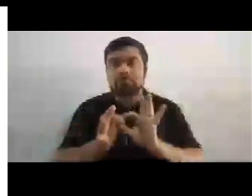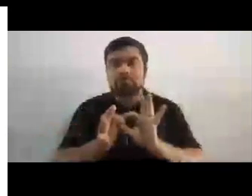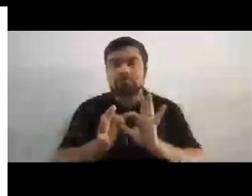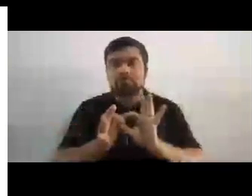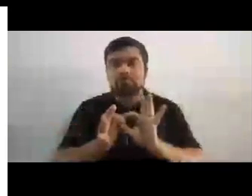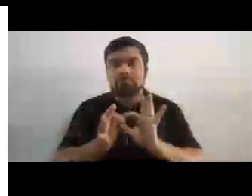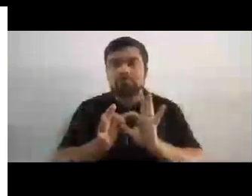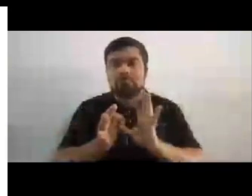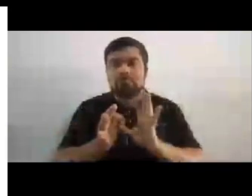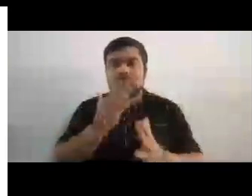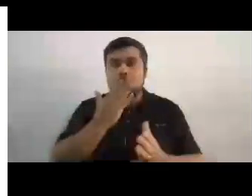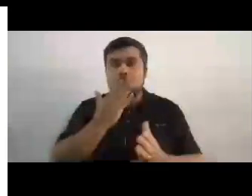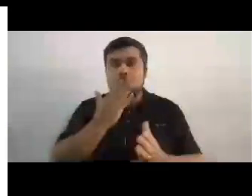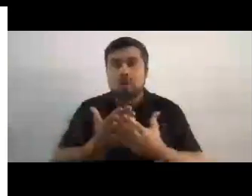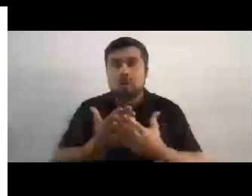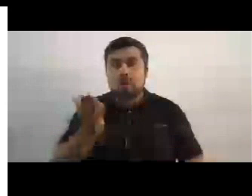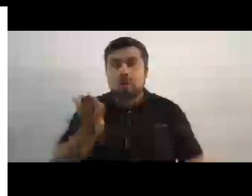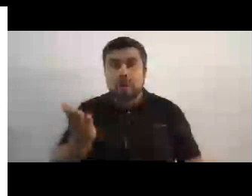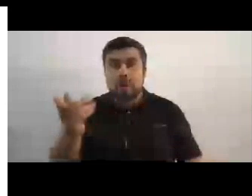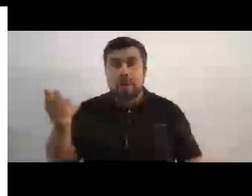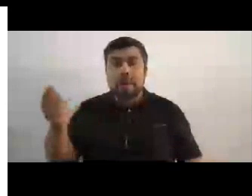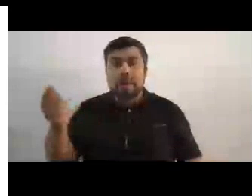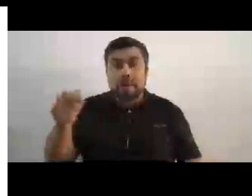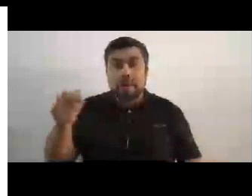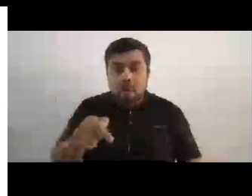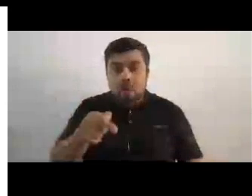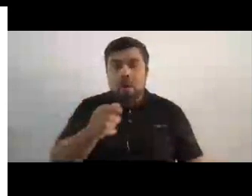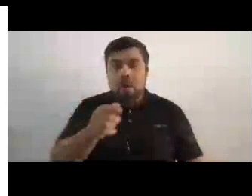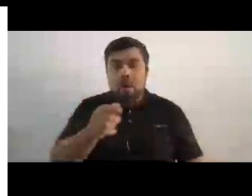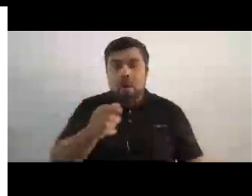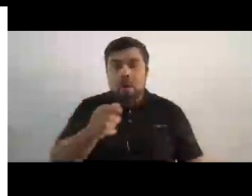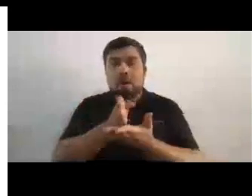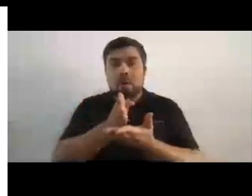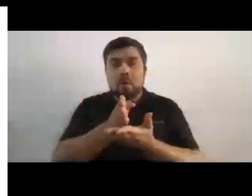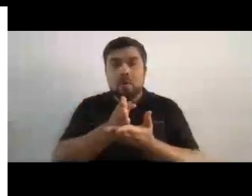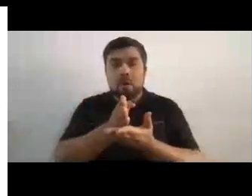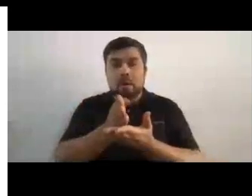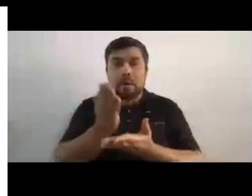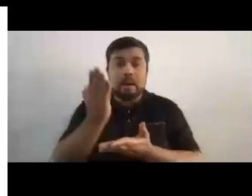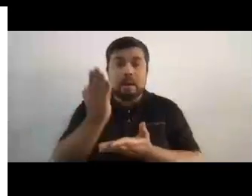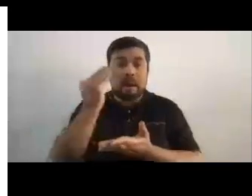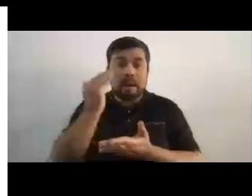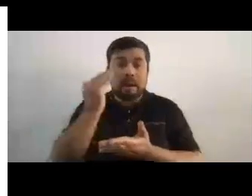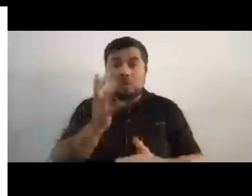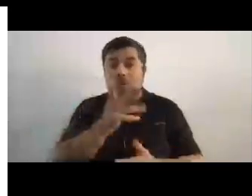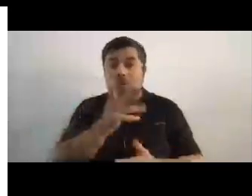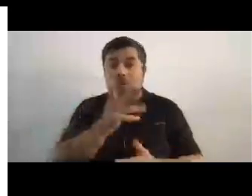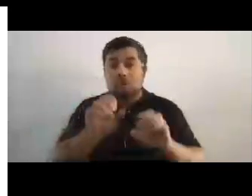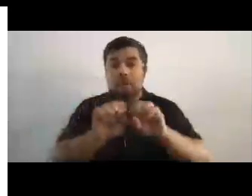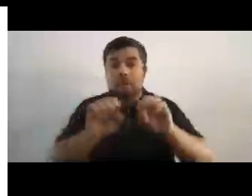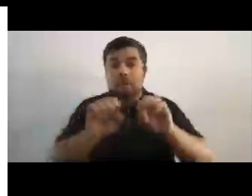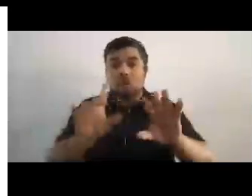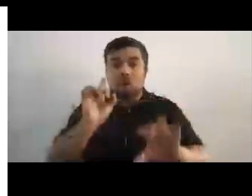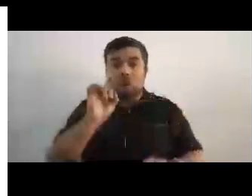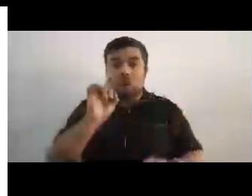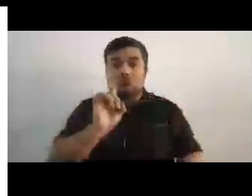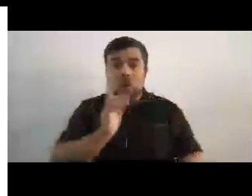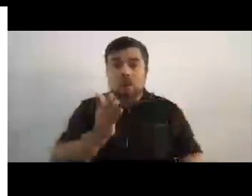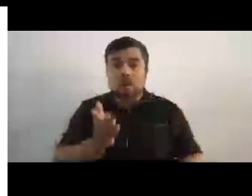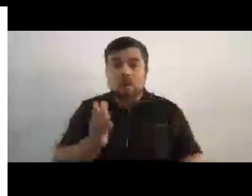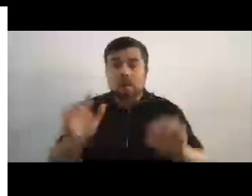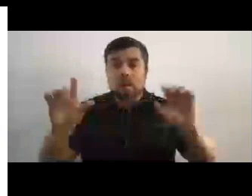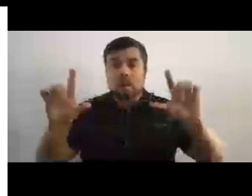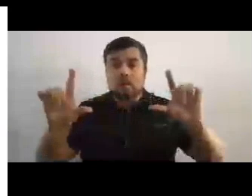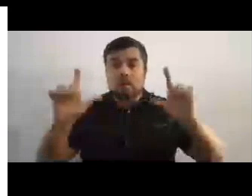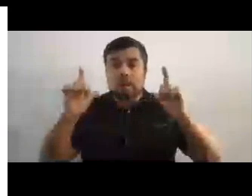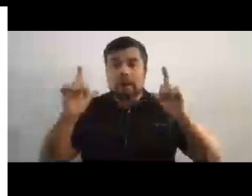él llegó a la escuela y no habían educadores sordos antes, y el impacto que tuvo entonces este